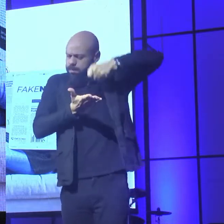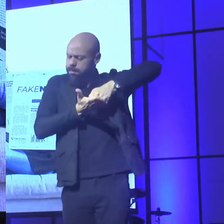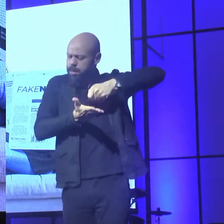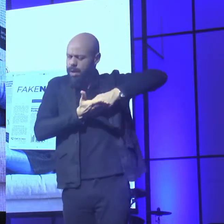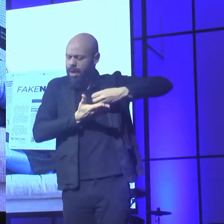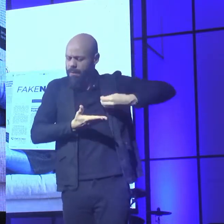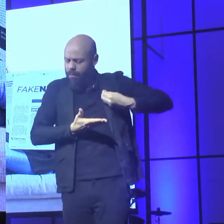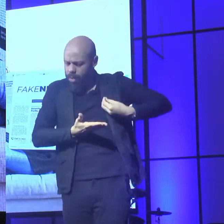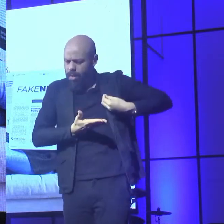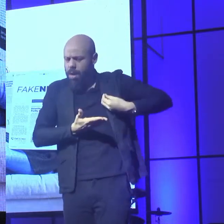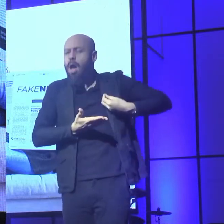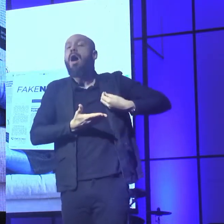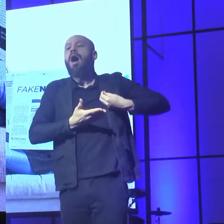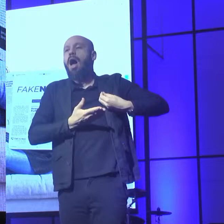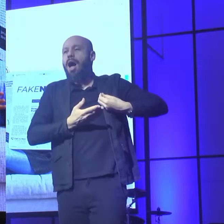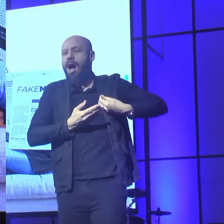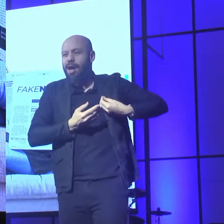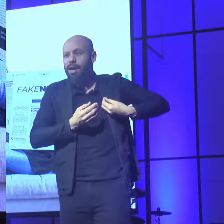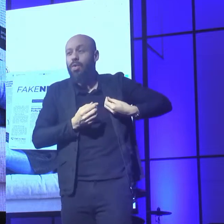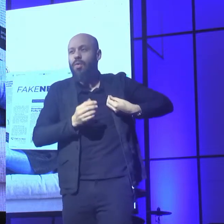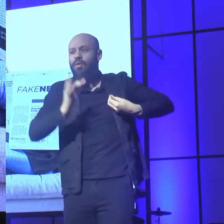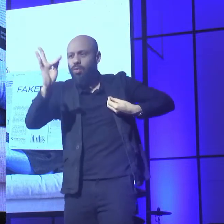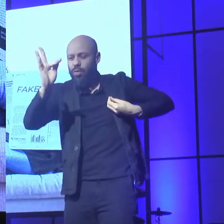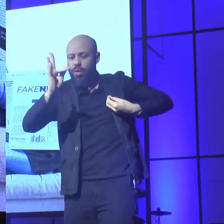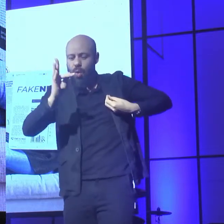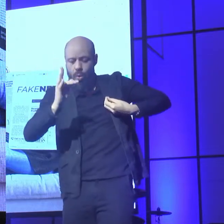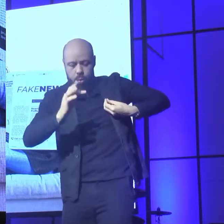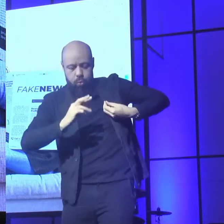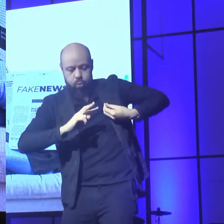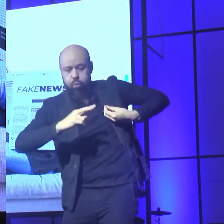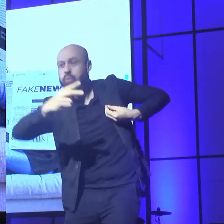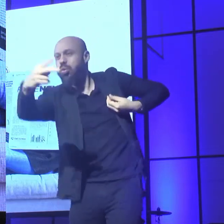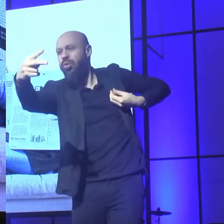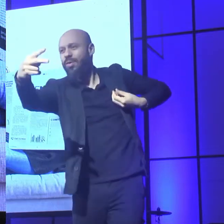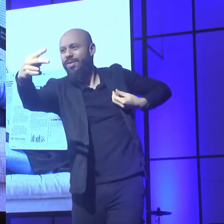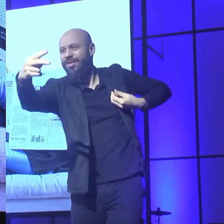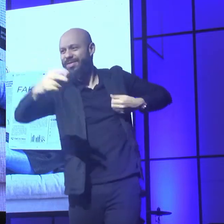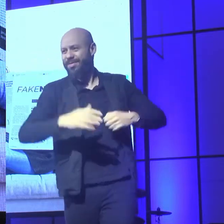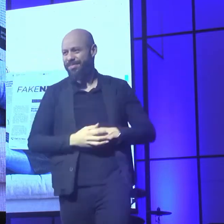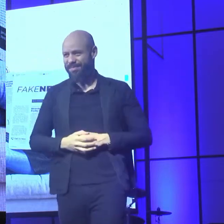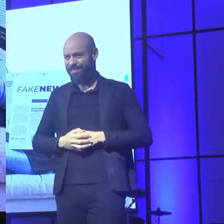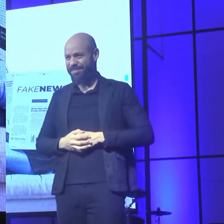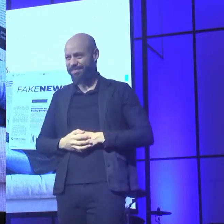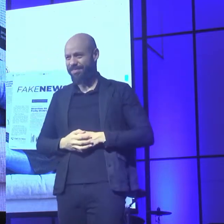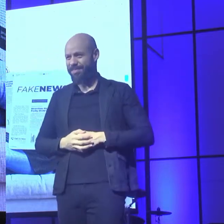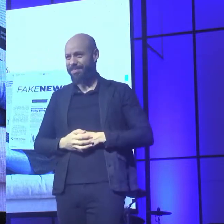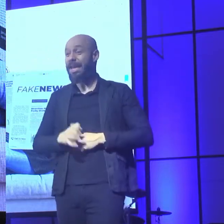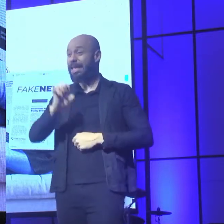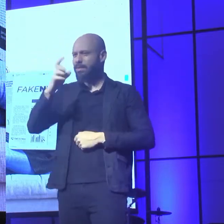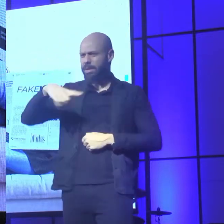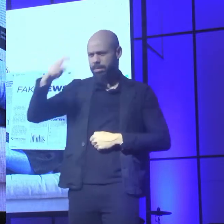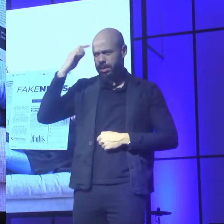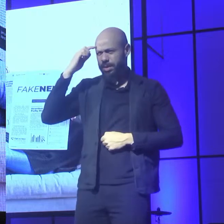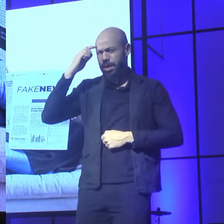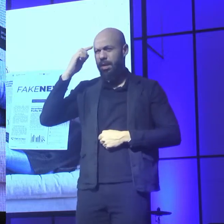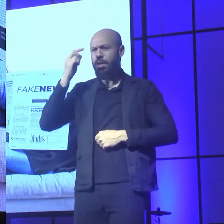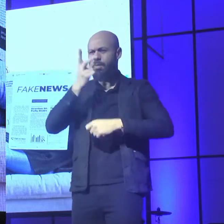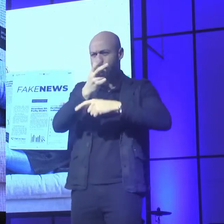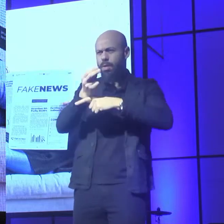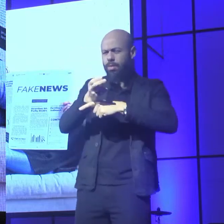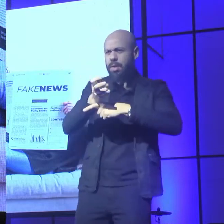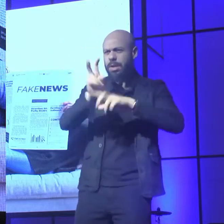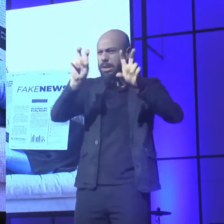vidas. Então, se você não assistiu alguma das nossas mensagens passadas, procure no nosso canal do YouTube. E hoje eu quero